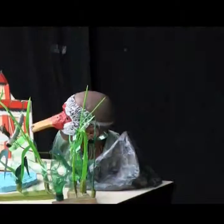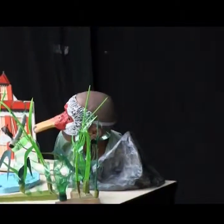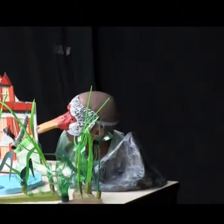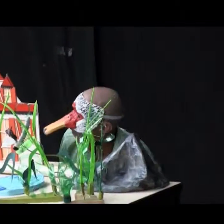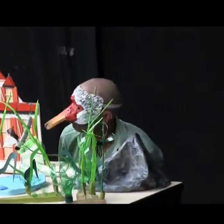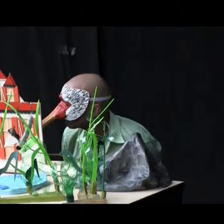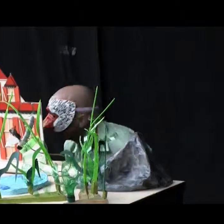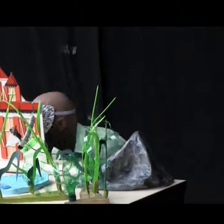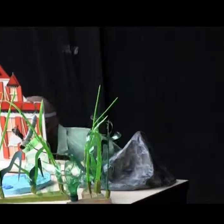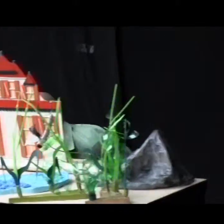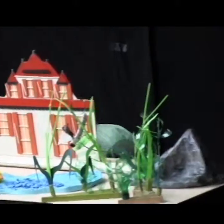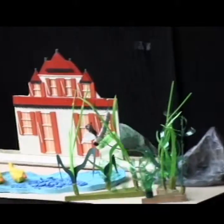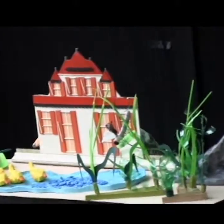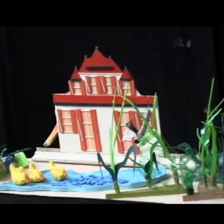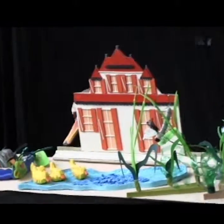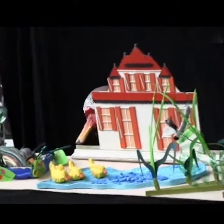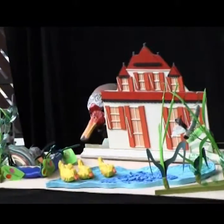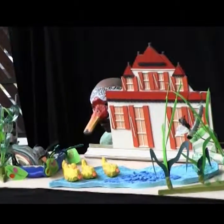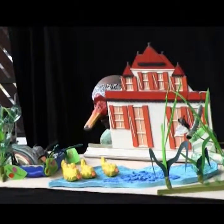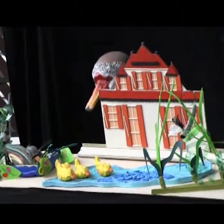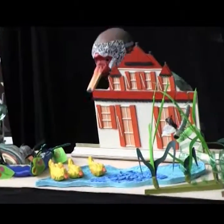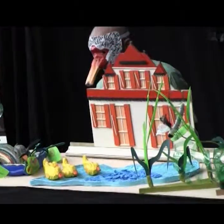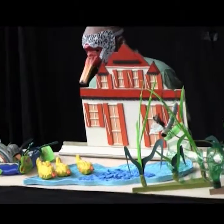fait... Un canard.